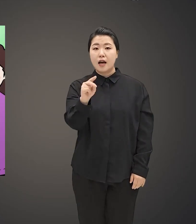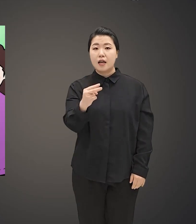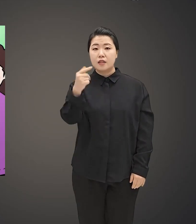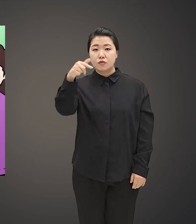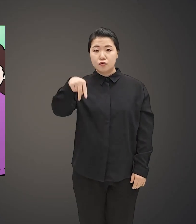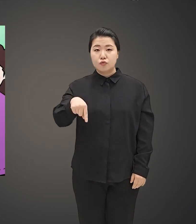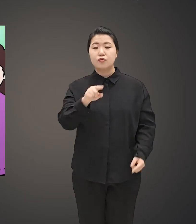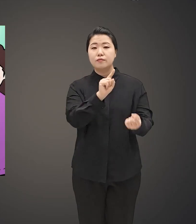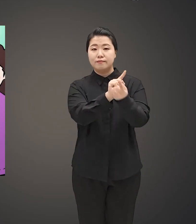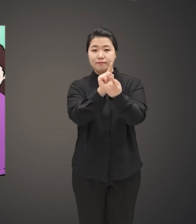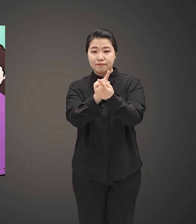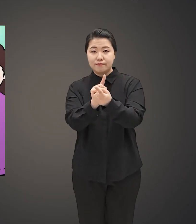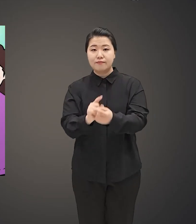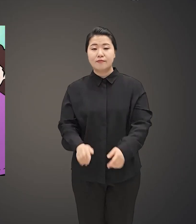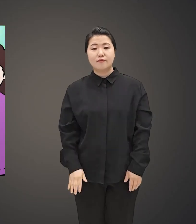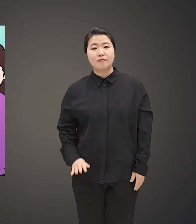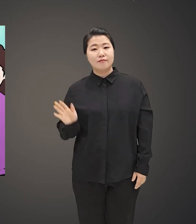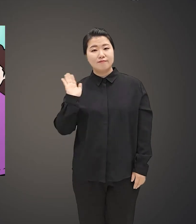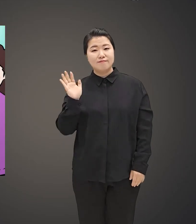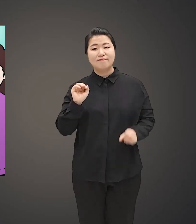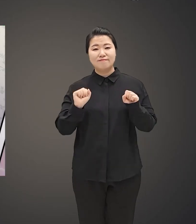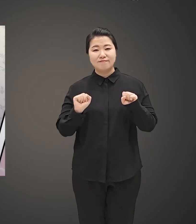아이도 알게 된다. 안녕?